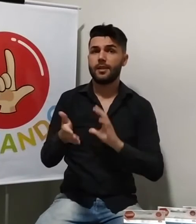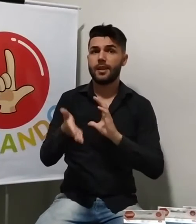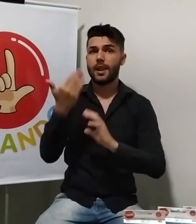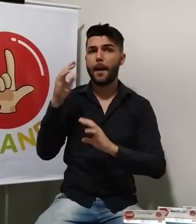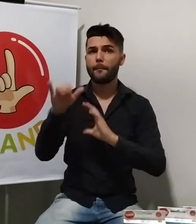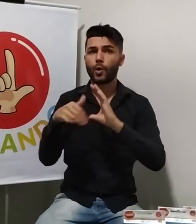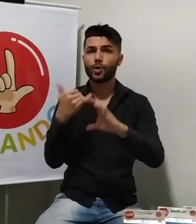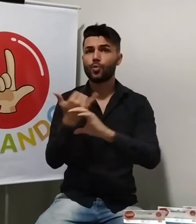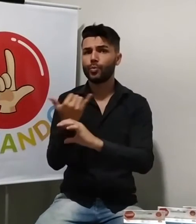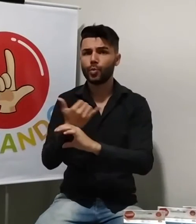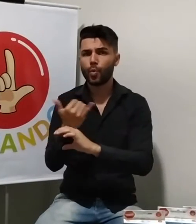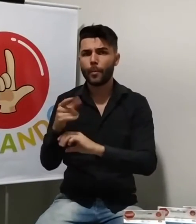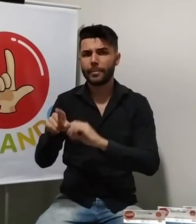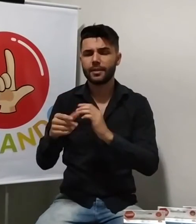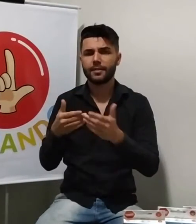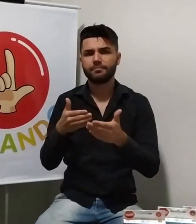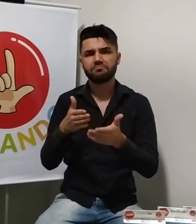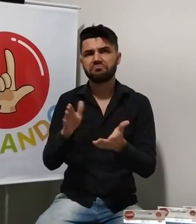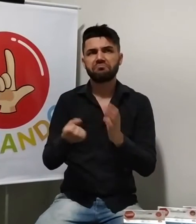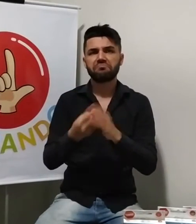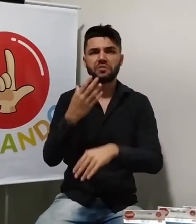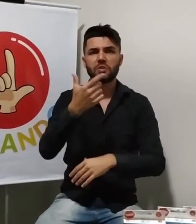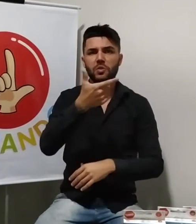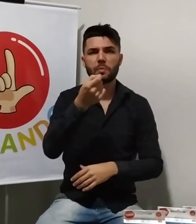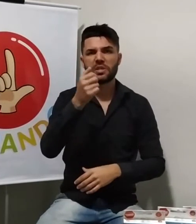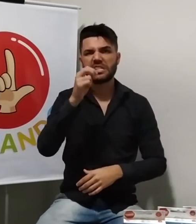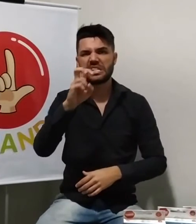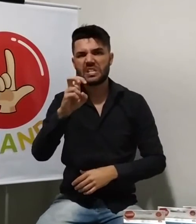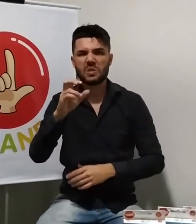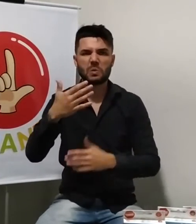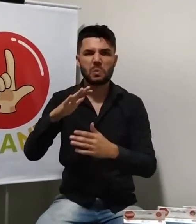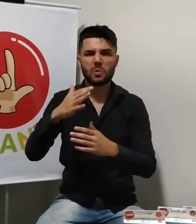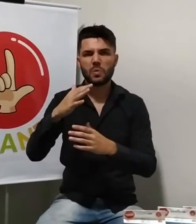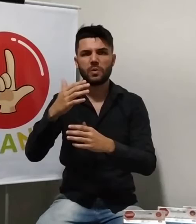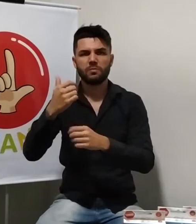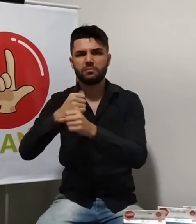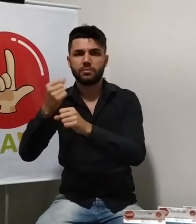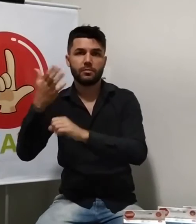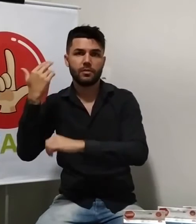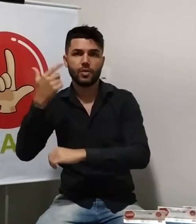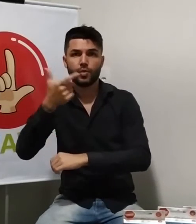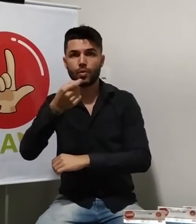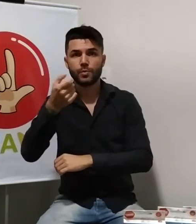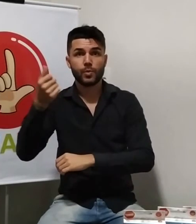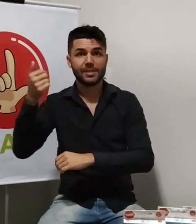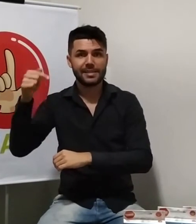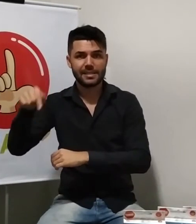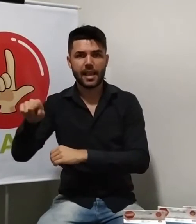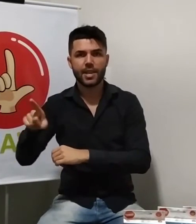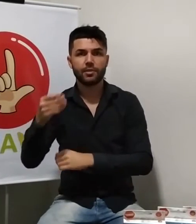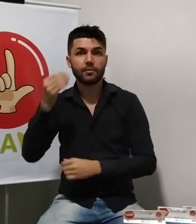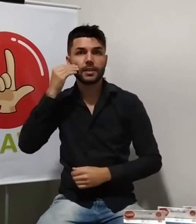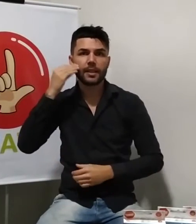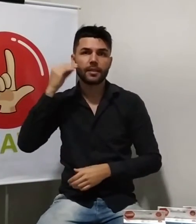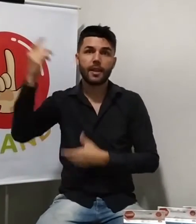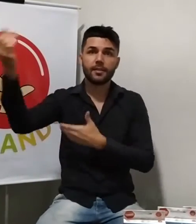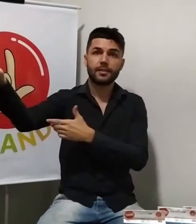contratei um japonesinho e falei, Japa, tá vendo esse site aqui, chama YouTube? Copia ele pra mim e muda a cor. Aí ele copiou o YouTube, tal,